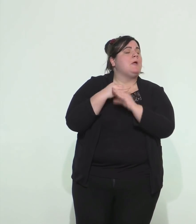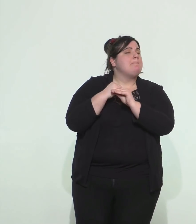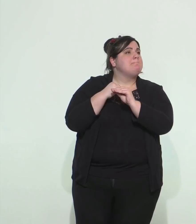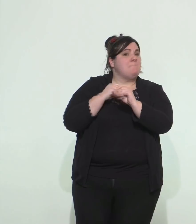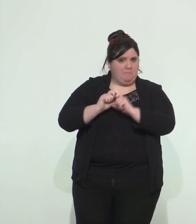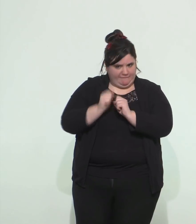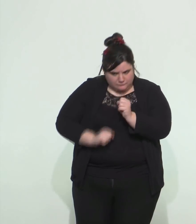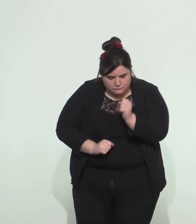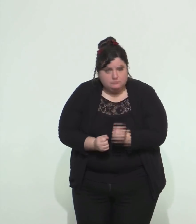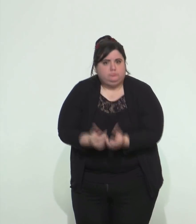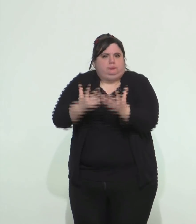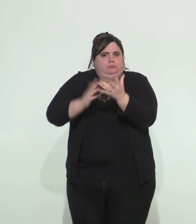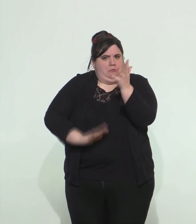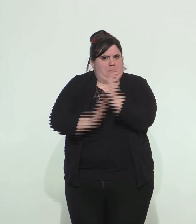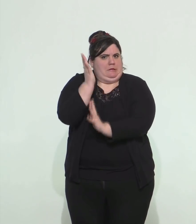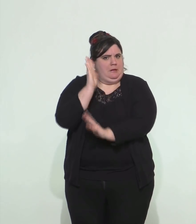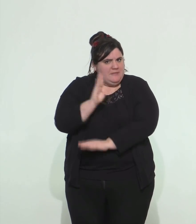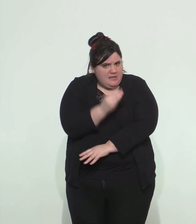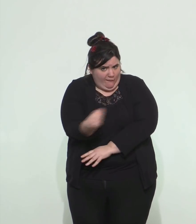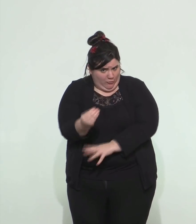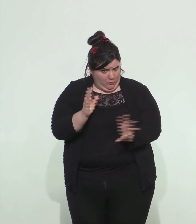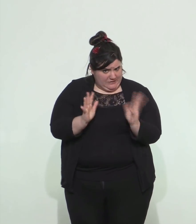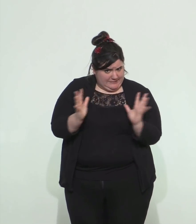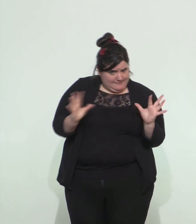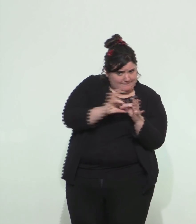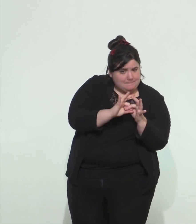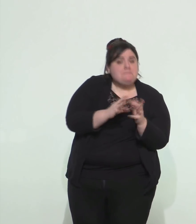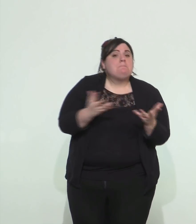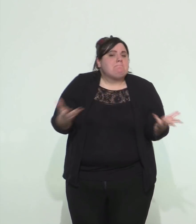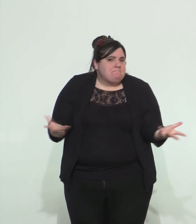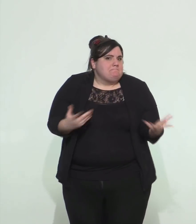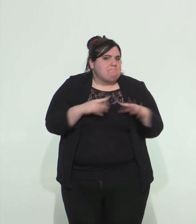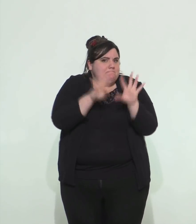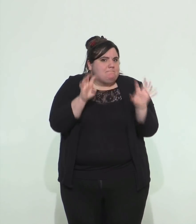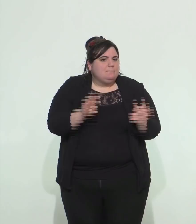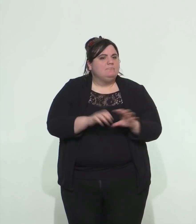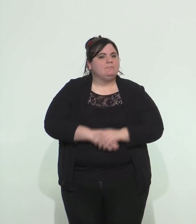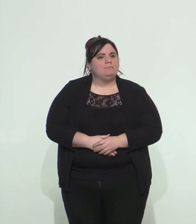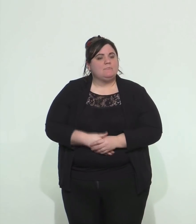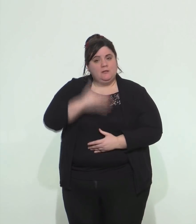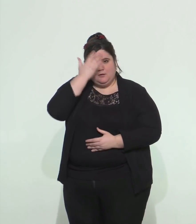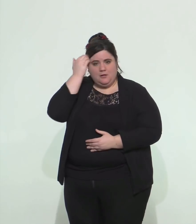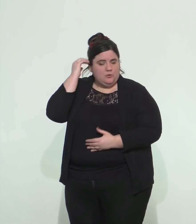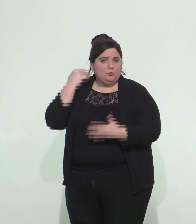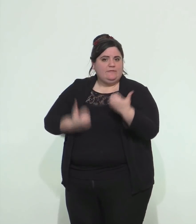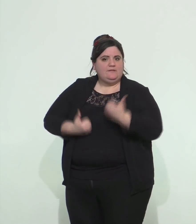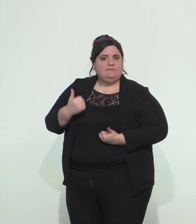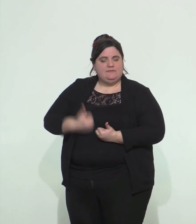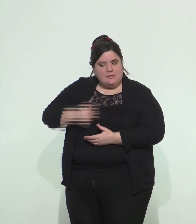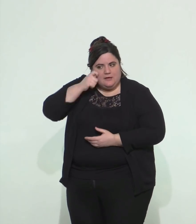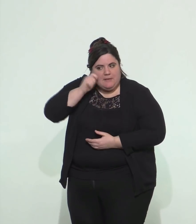ce soir à l'ensemble des services d'urgence, de réanimation, de pédiatrie de France, c'est d'être en alerte, d'être vigilant, de signaler ces